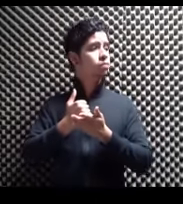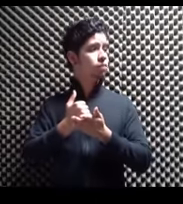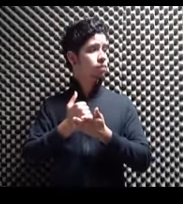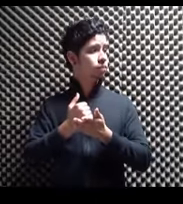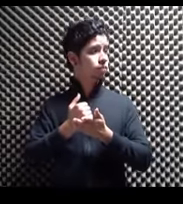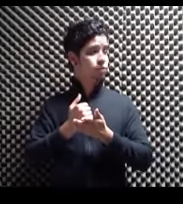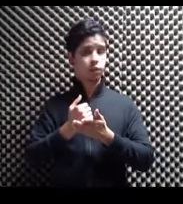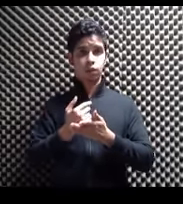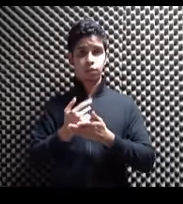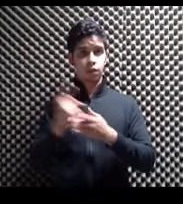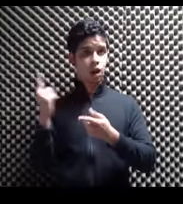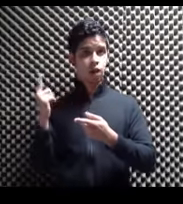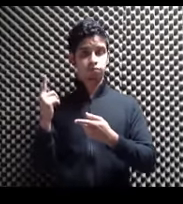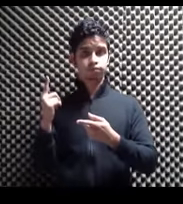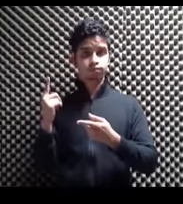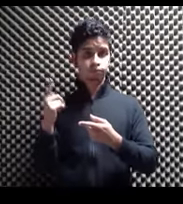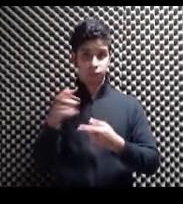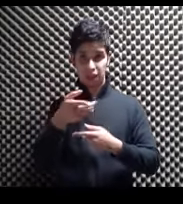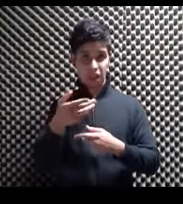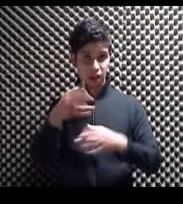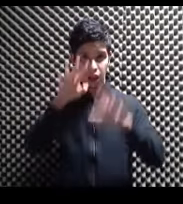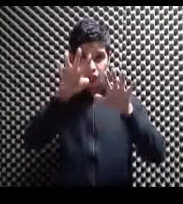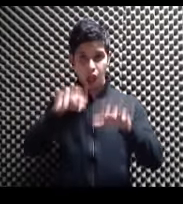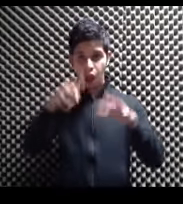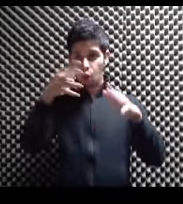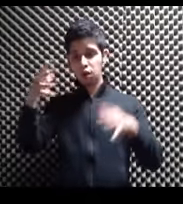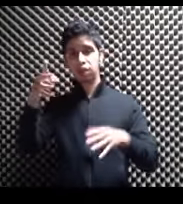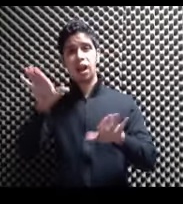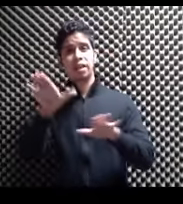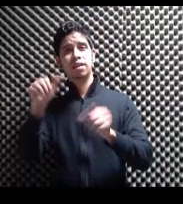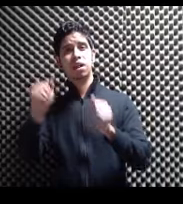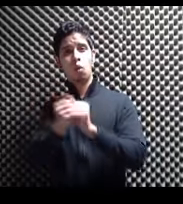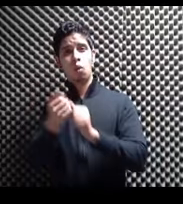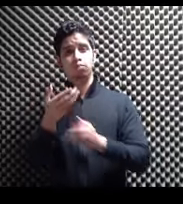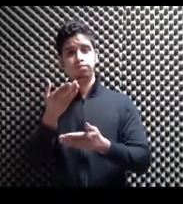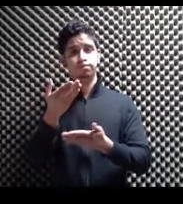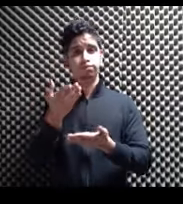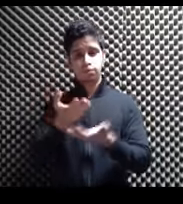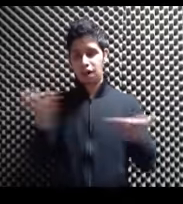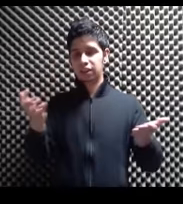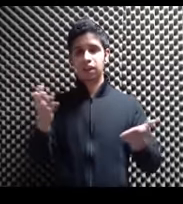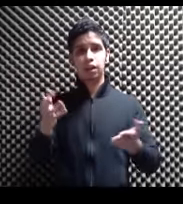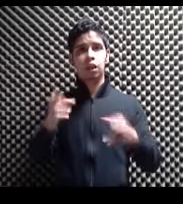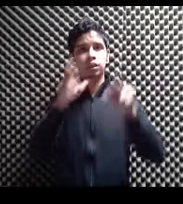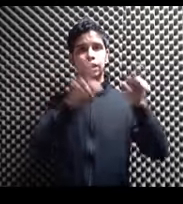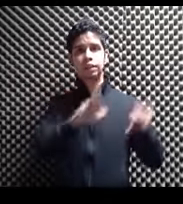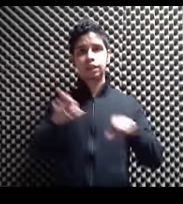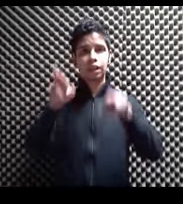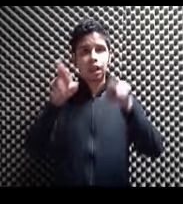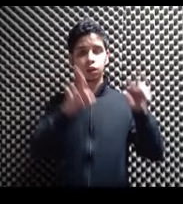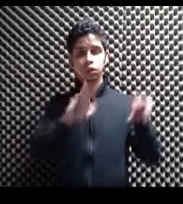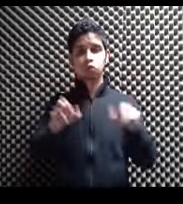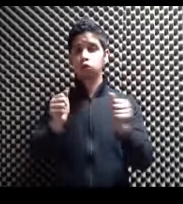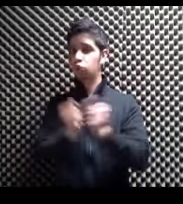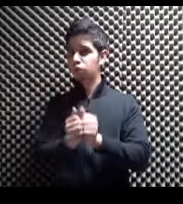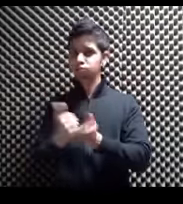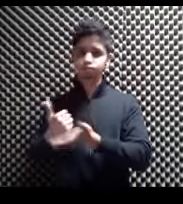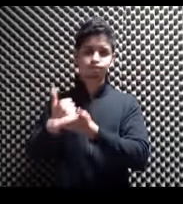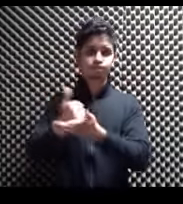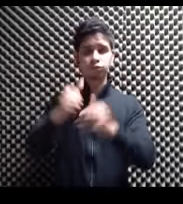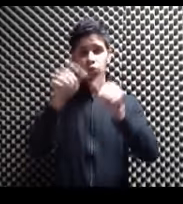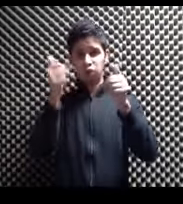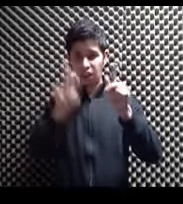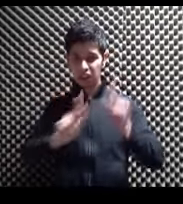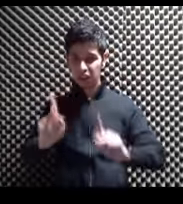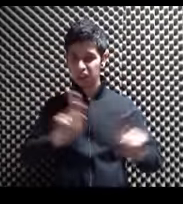y que los quitamos de un sitio, los hemos utilizado también, ¿entiendes? Reusado. Wow. La ayuda de otro, de la primera vez que utilizamos la ayuda de